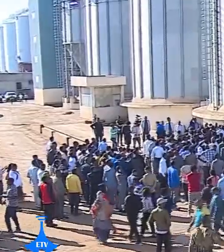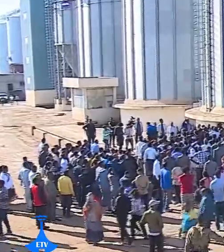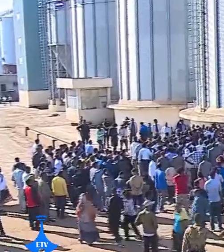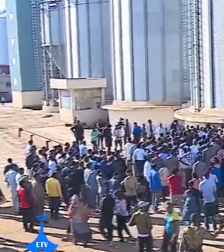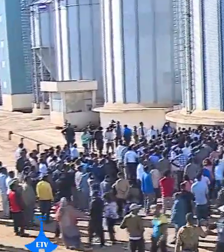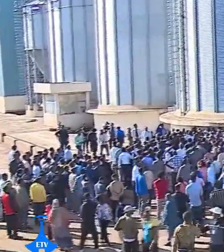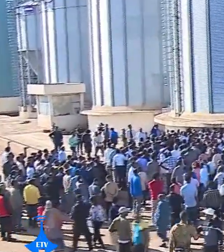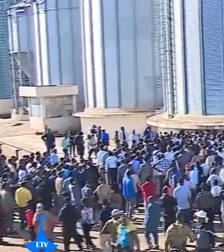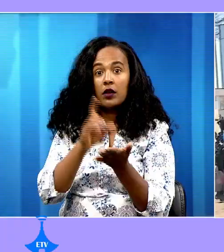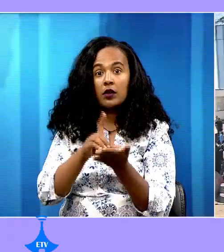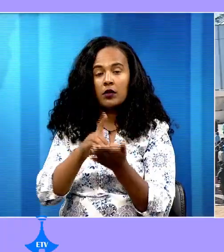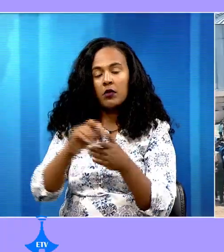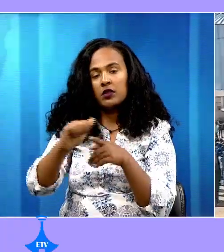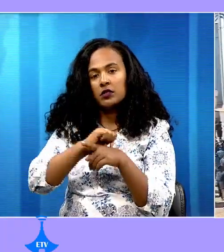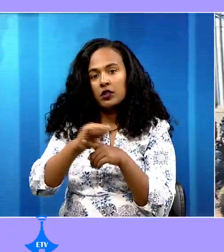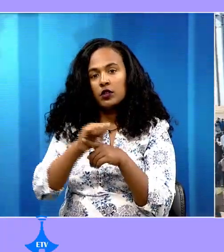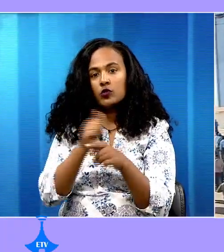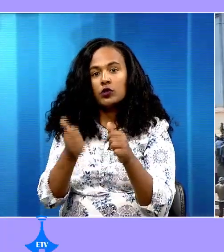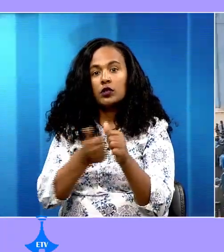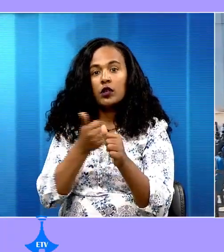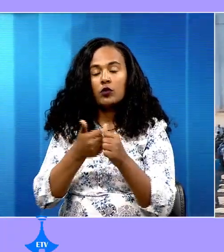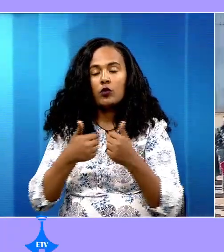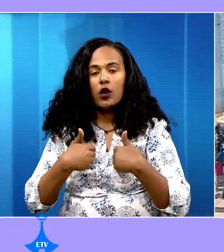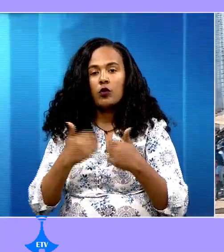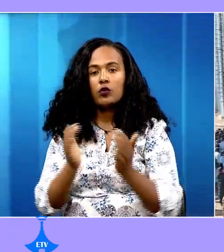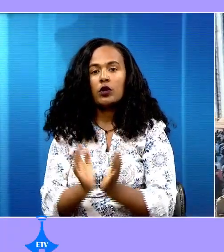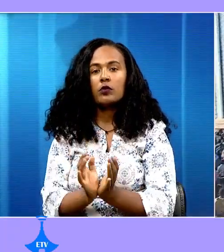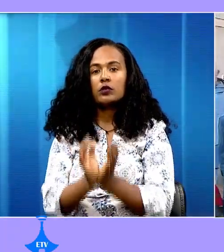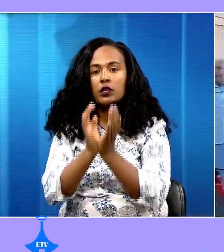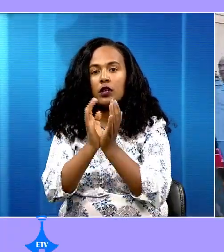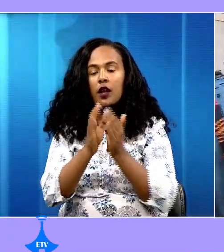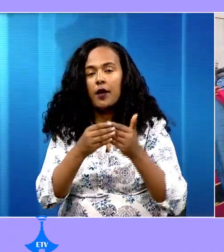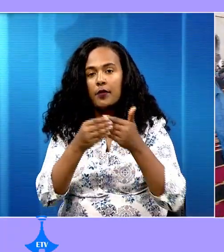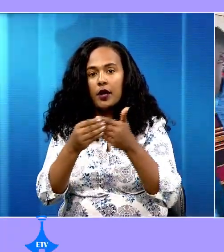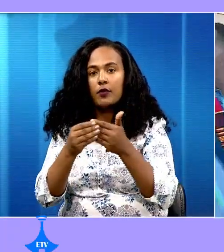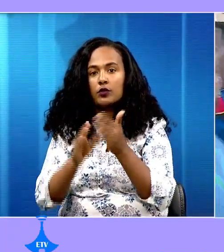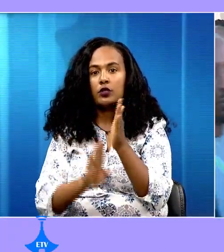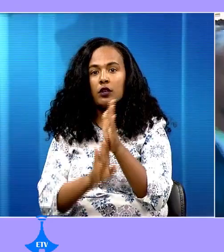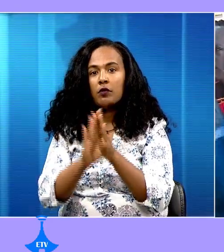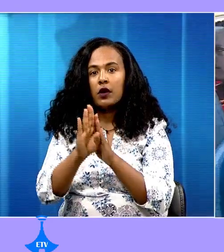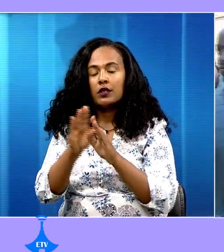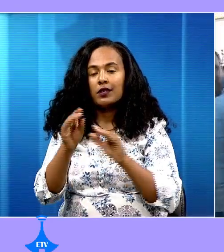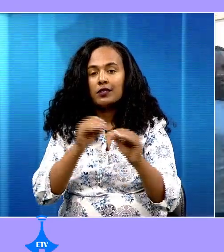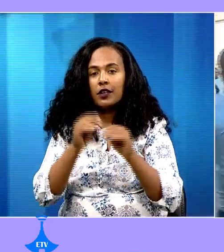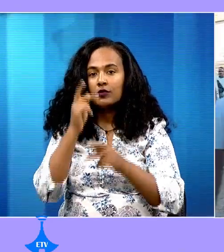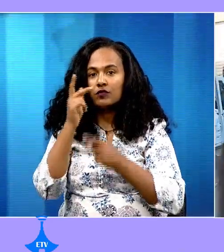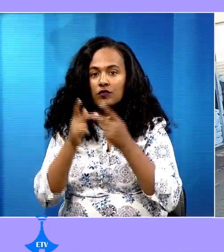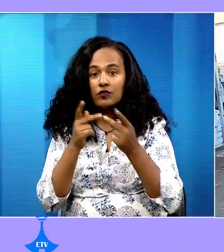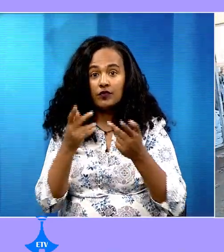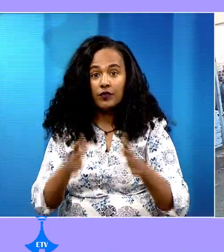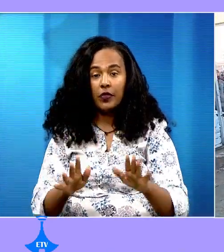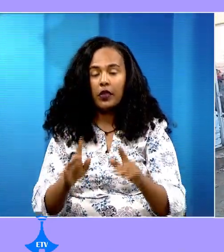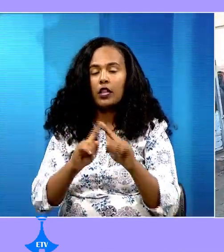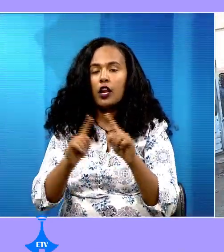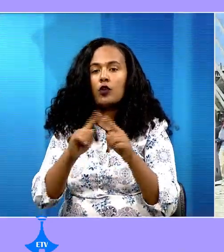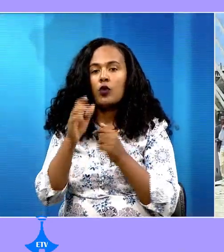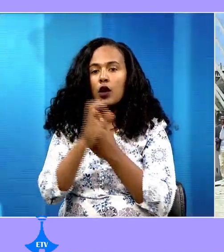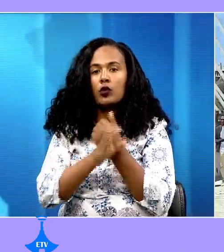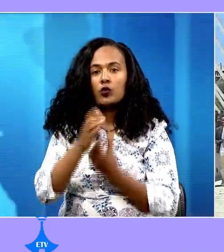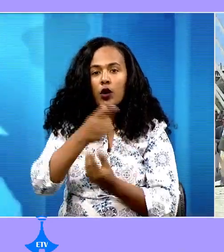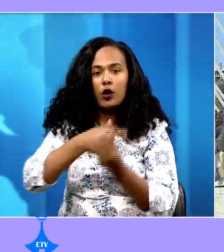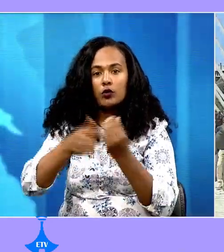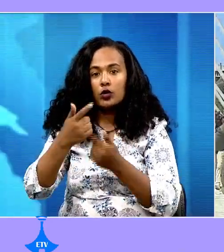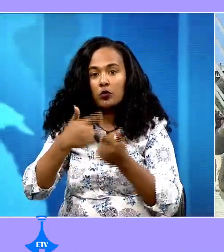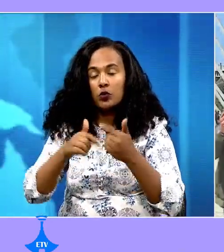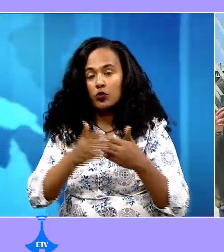በባህር ዳር ከተማ ስልጣናቸውን እየተከታተሉ ያሉ የብልጽግና አመራሮች የልማት እንቅስቃሴዎችን ጎብኝተዋል። ከተለያዩ ሀገሪቱ አካባቢዎች